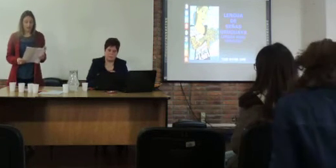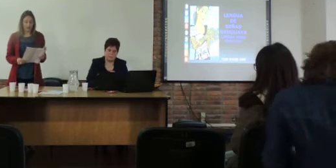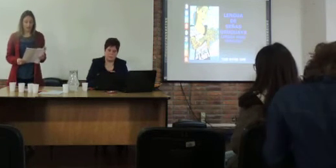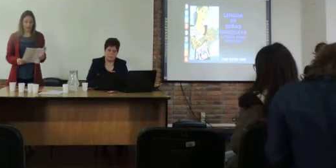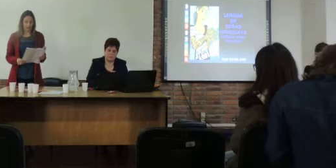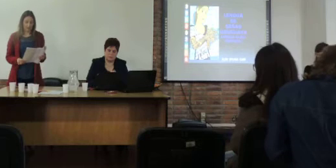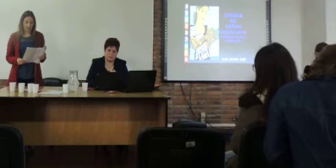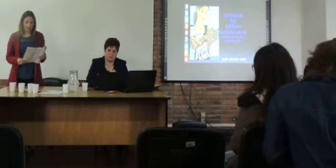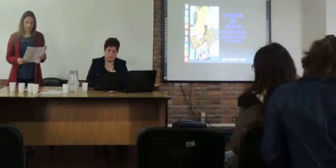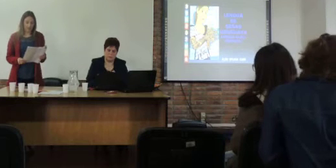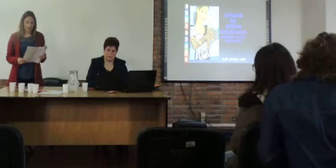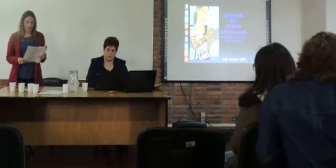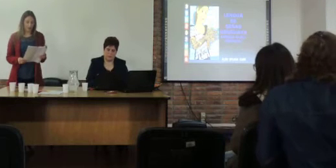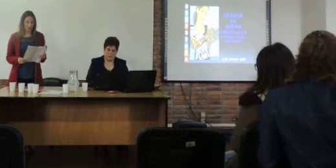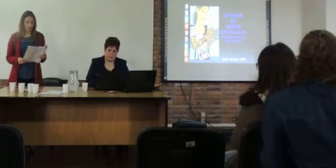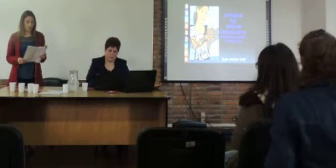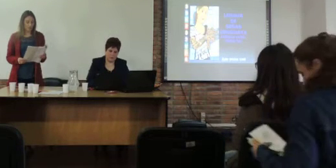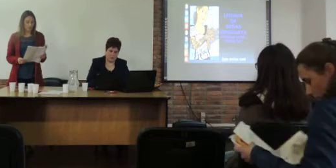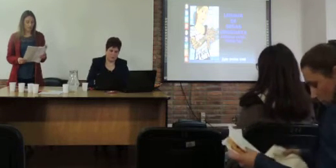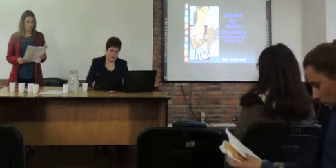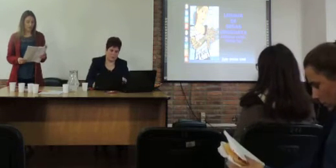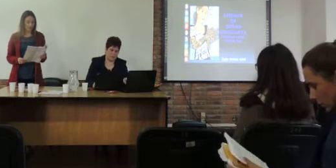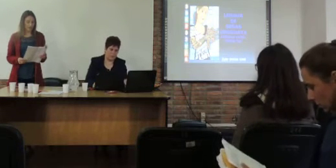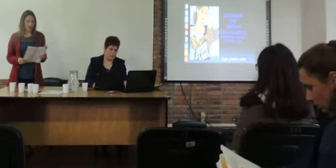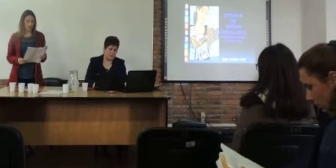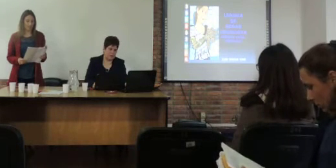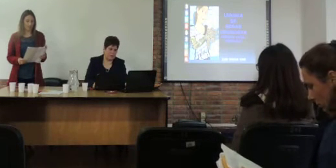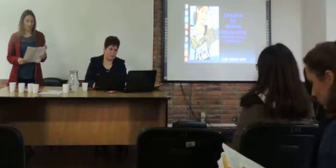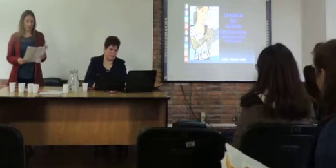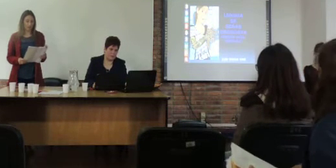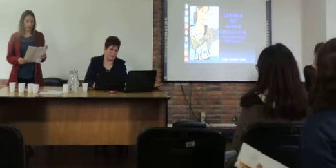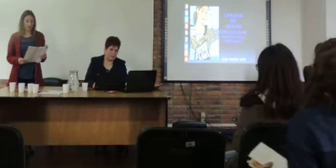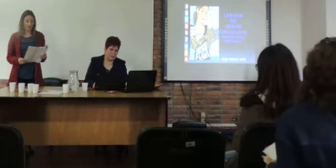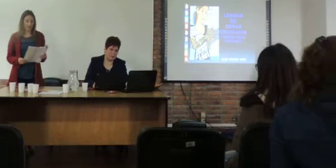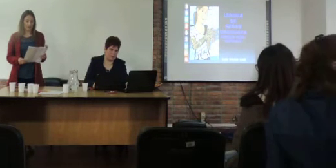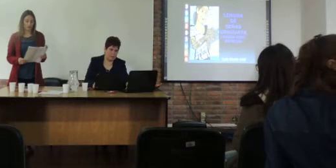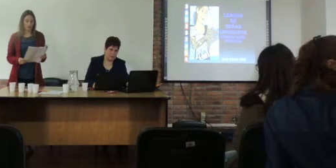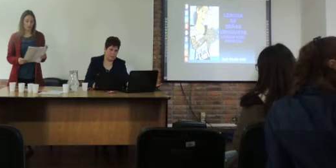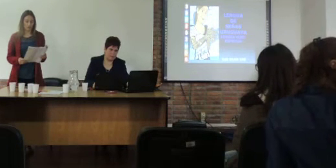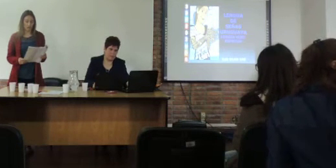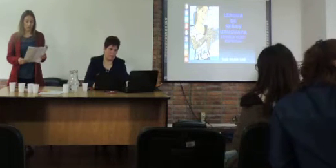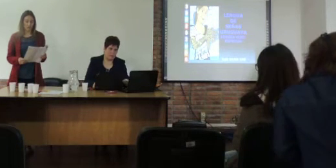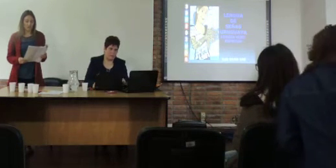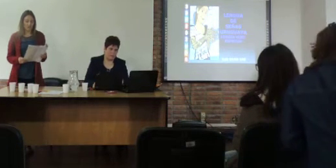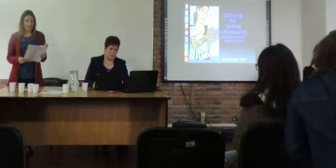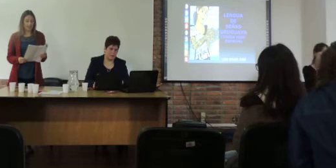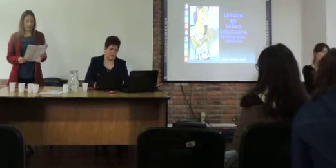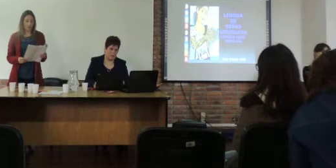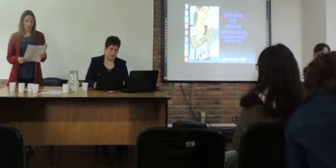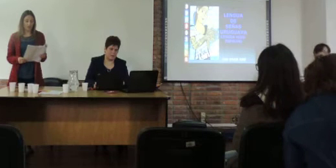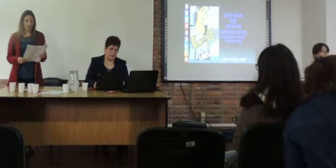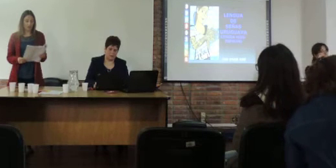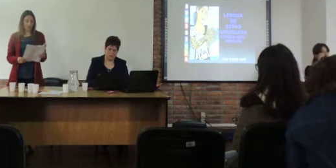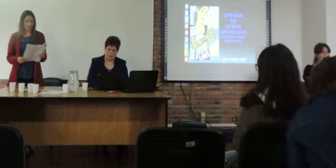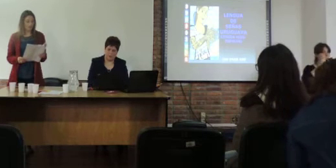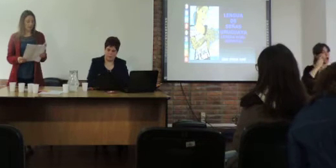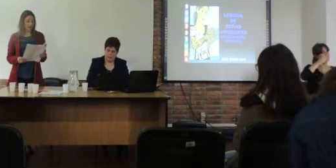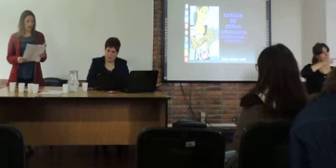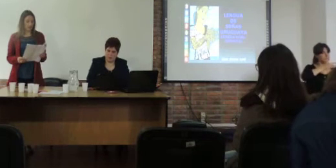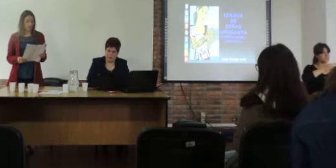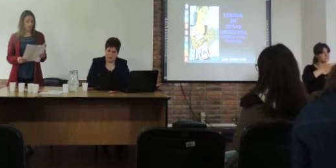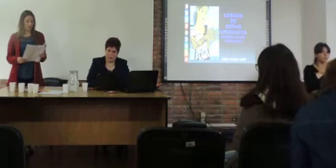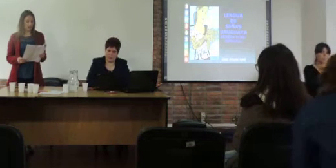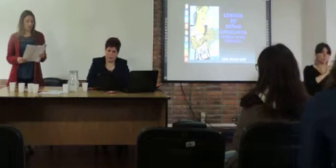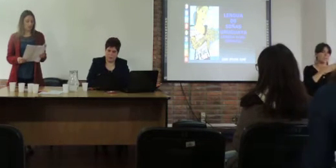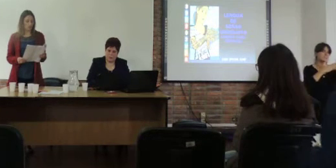responsable de Interpretar, institución multidisciplinaria que capacita en lengua de señas uruguaya y que tiene como objetivo